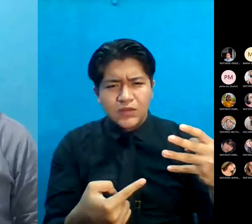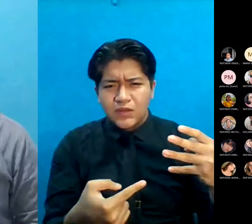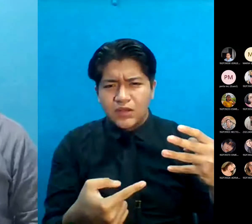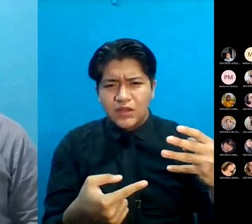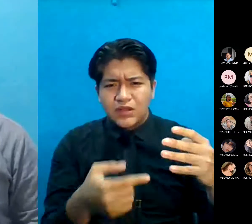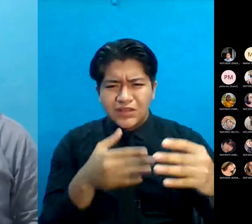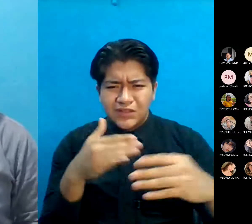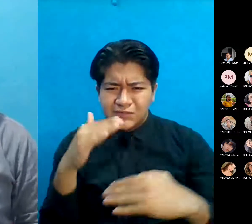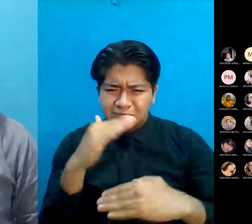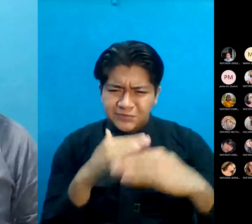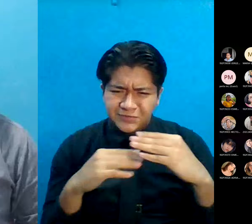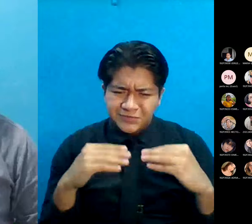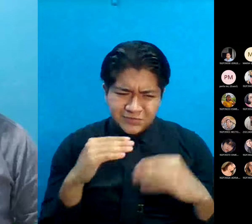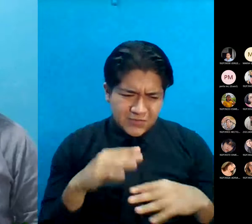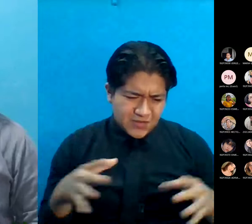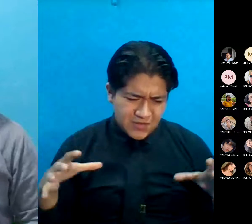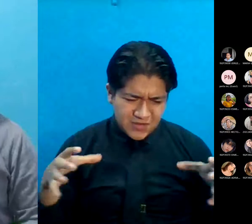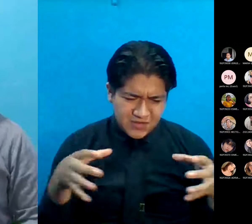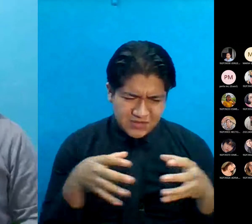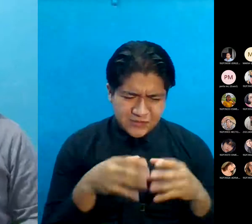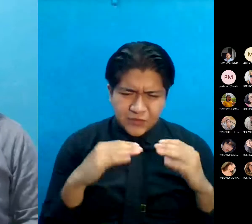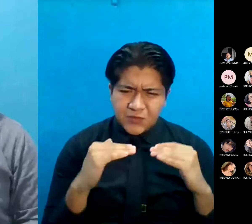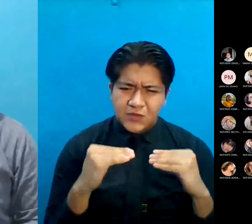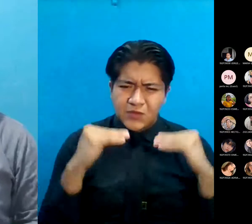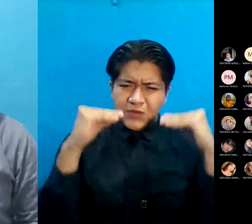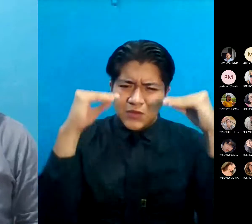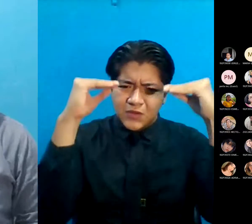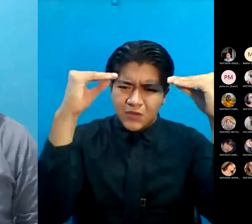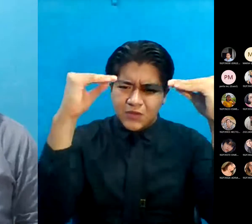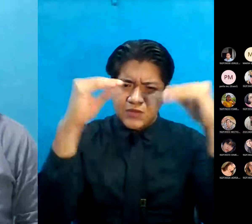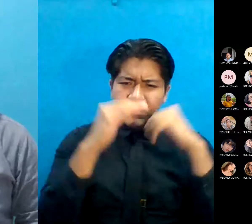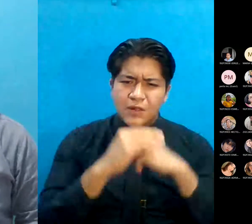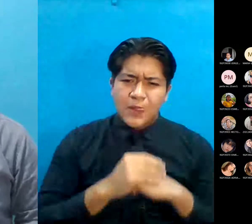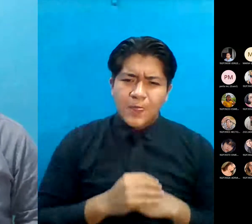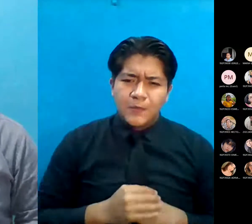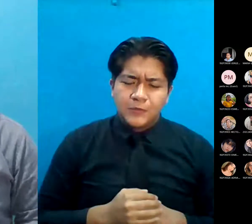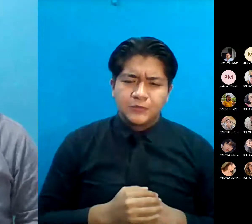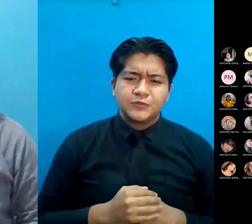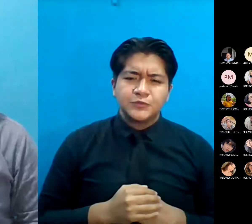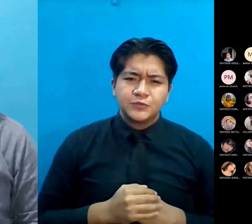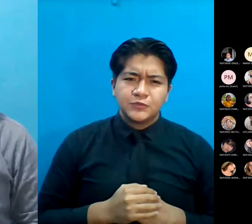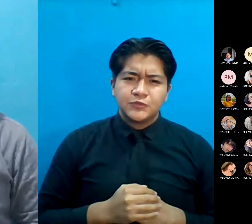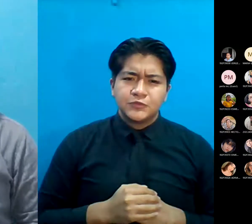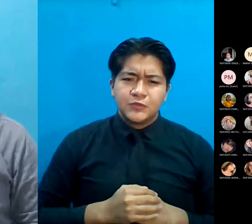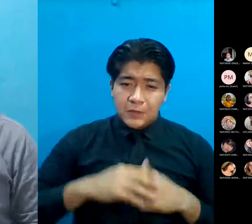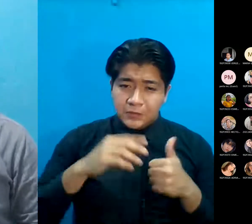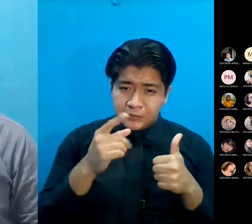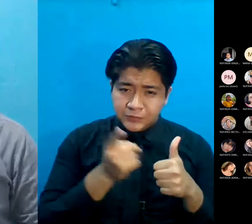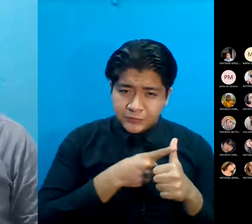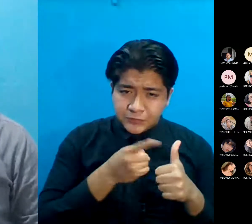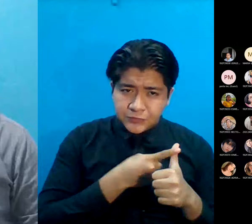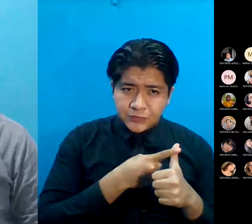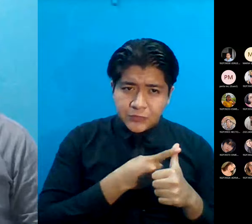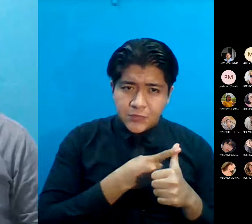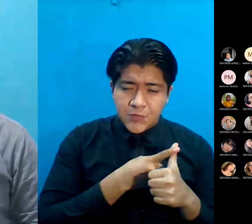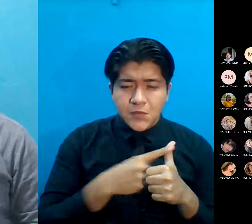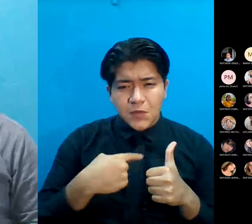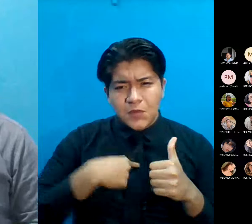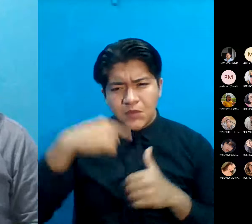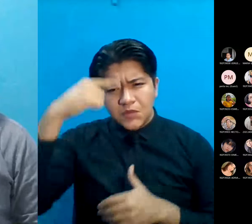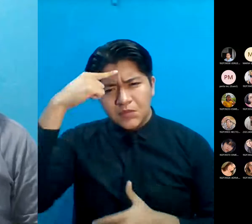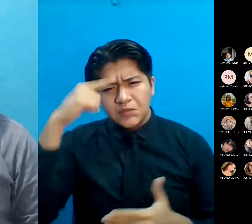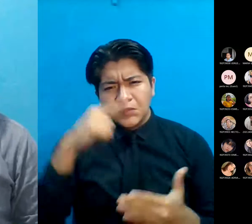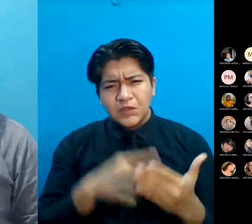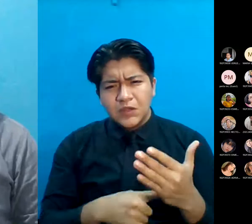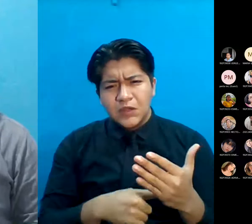precisamente parte del título de esta conferencia. Si bien, como primera instancia, creo que es muy importante